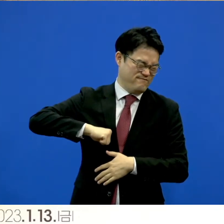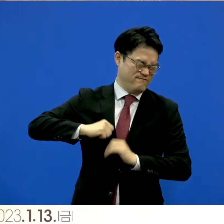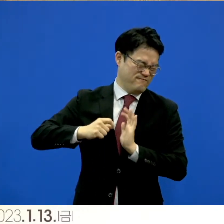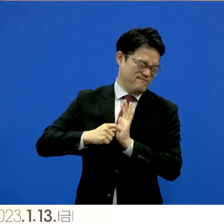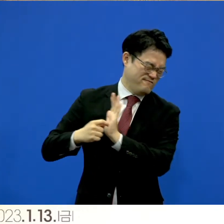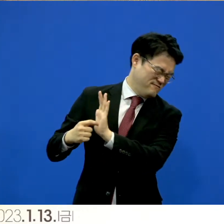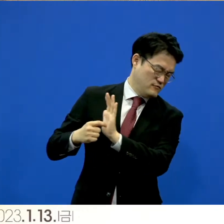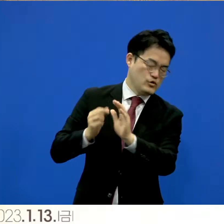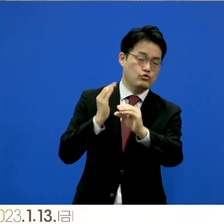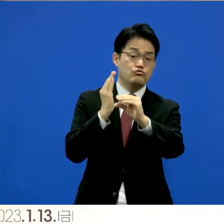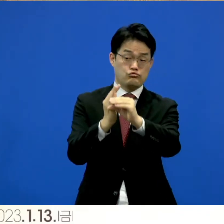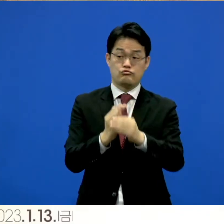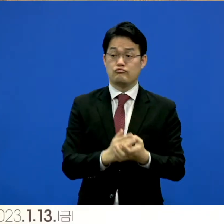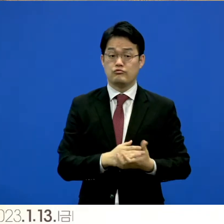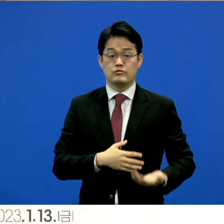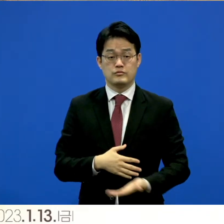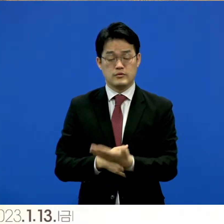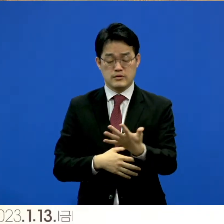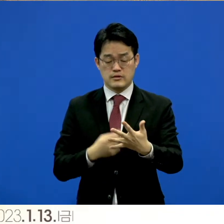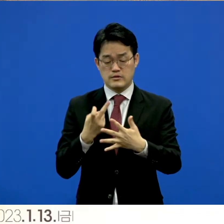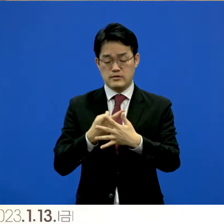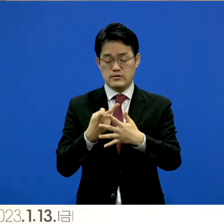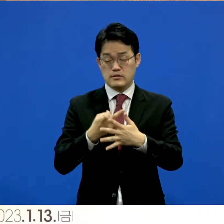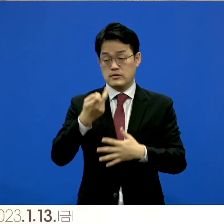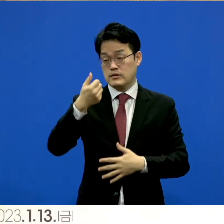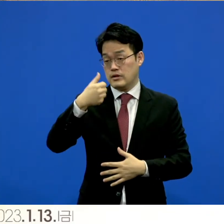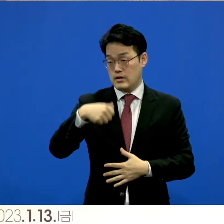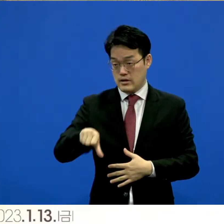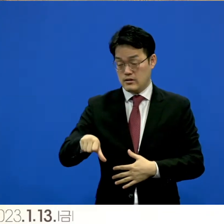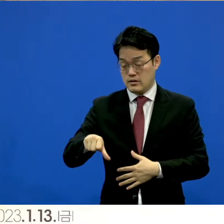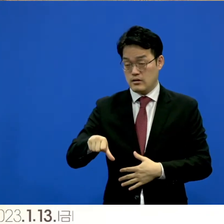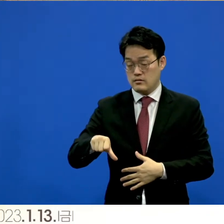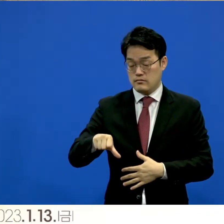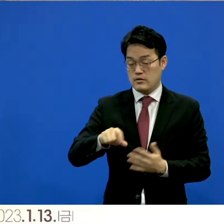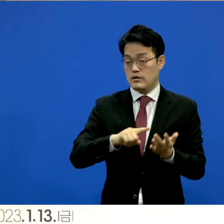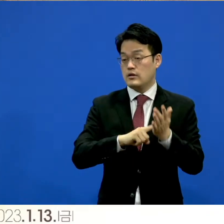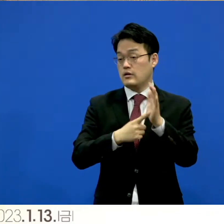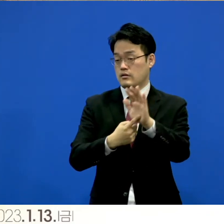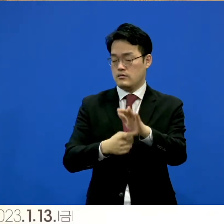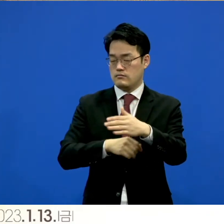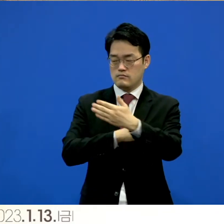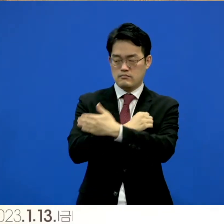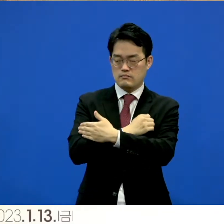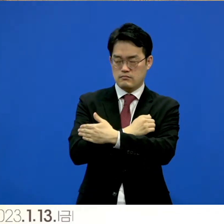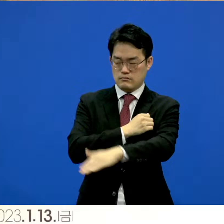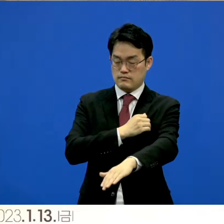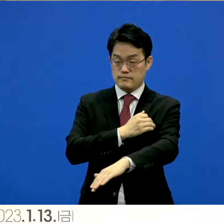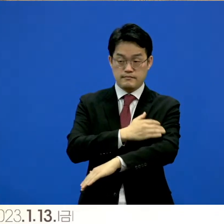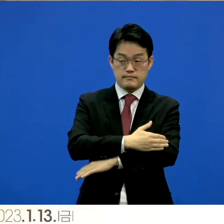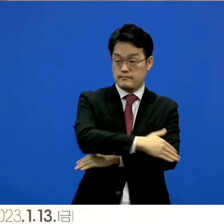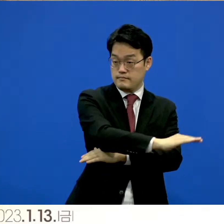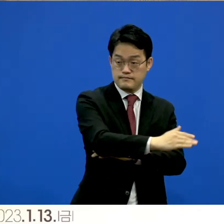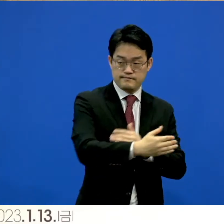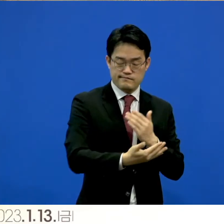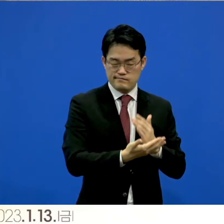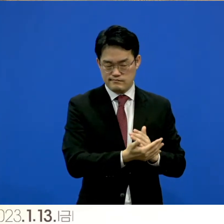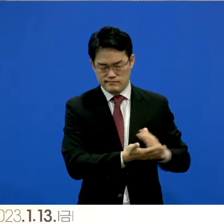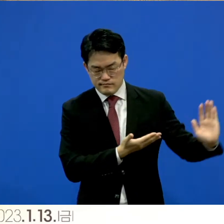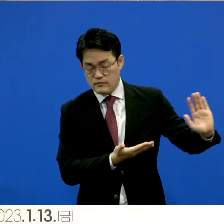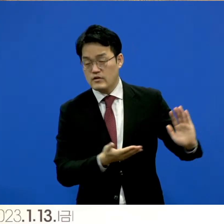자, 첫째 아들이 보인 배제는 어디에서든 목격합니다. 여러분 세상으로 나가보면 어디든 사람을